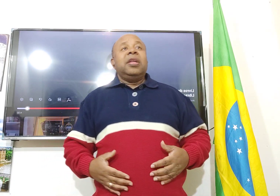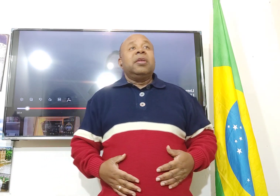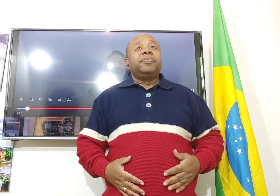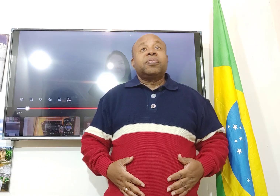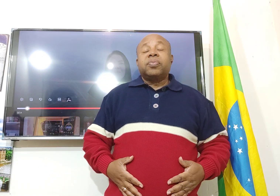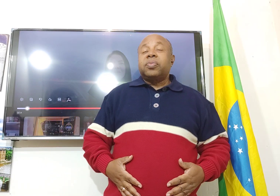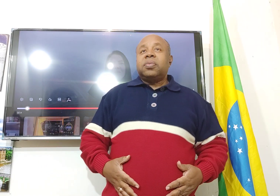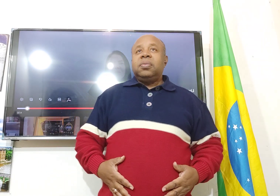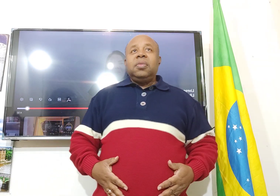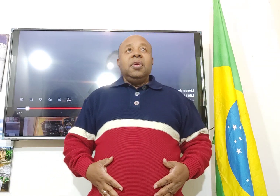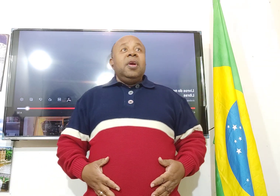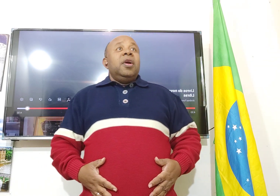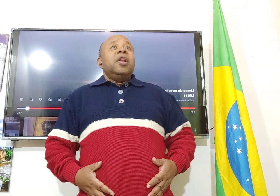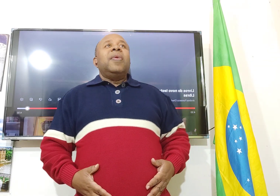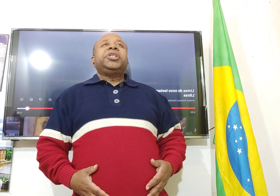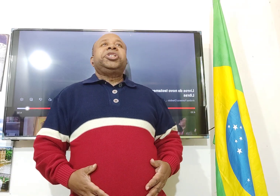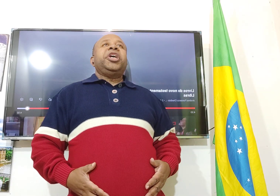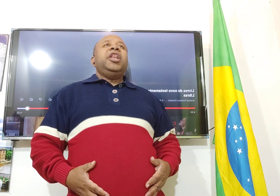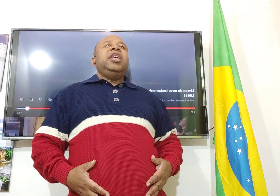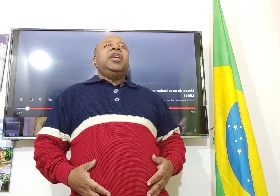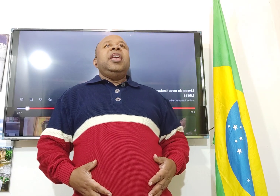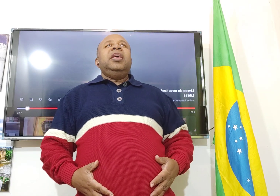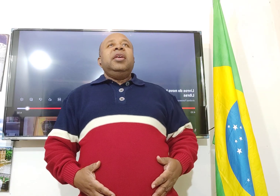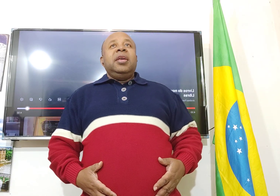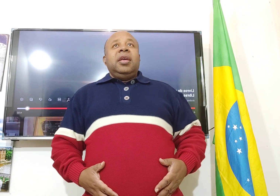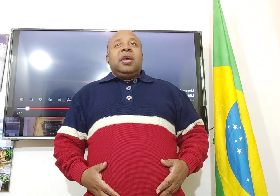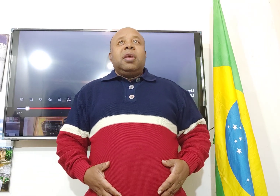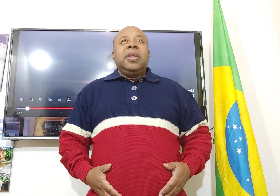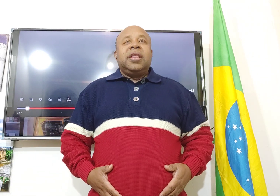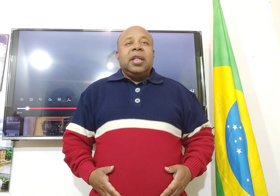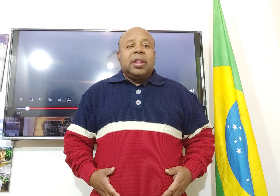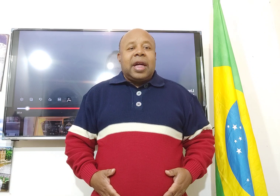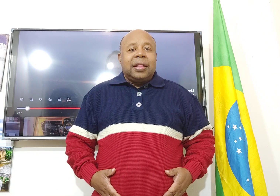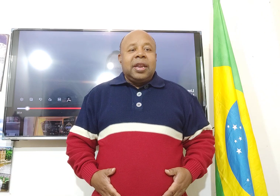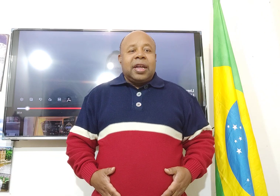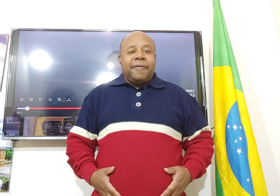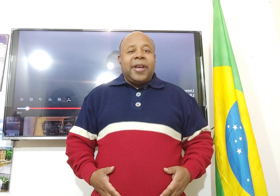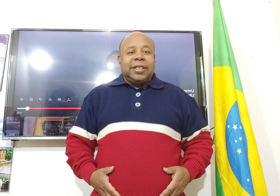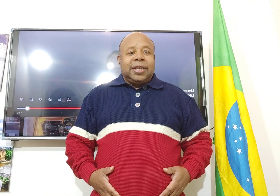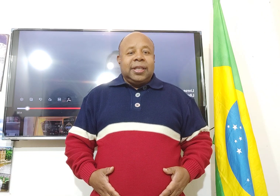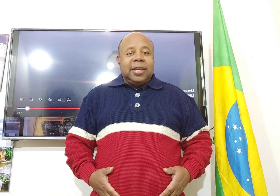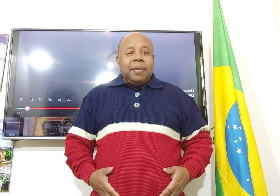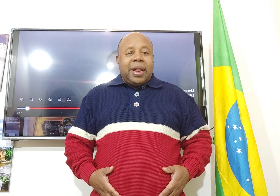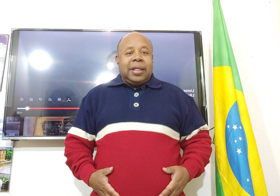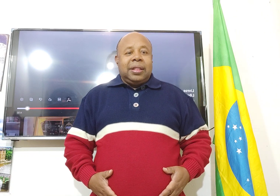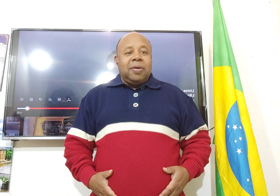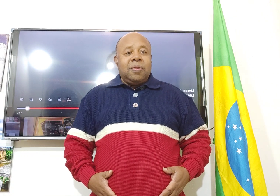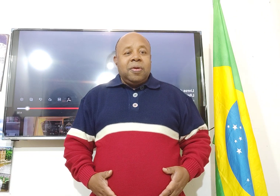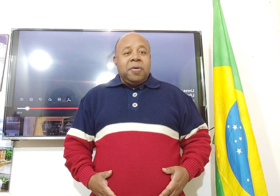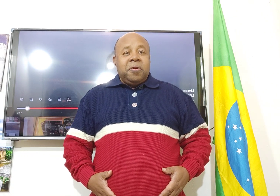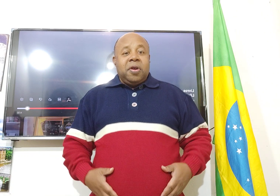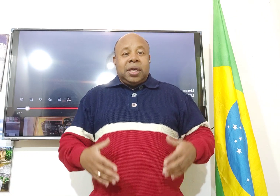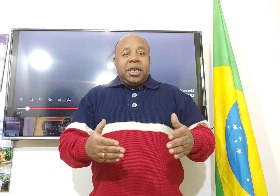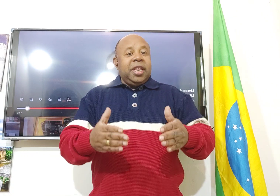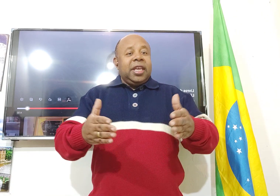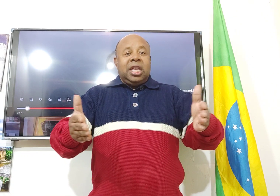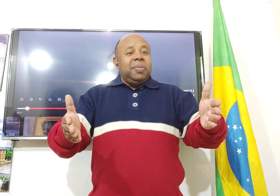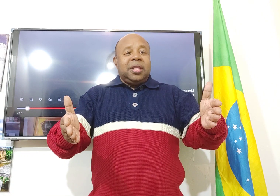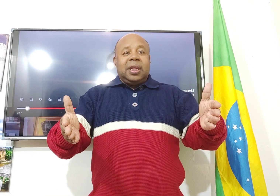assim, não achei ninguém que me interessasse naquela festa. Presta atenção. Não achei ninguém que me